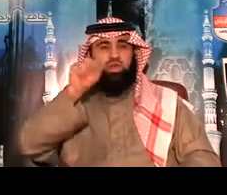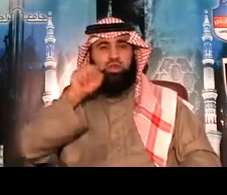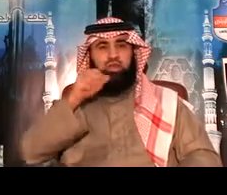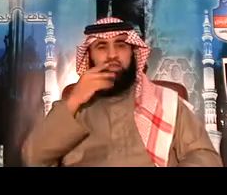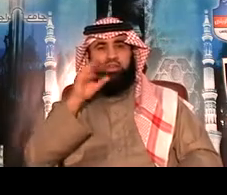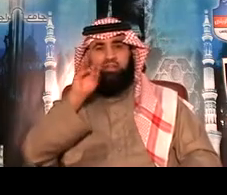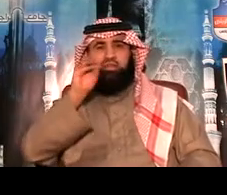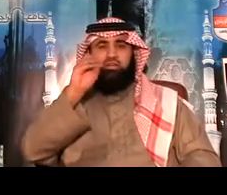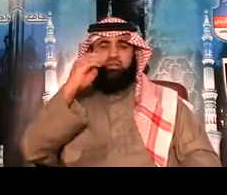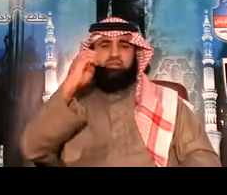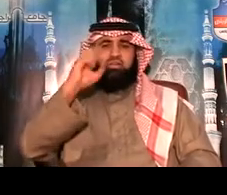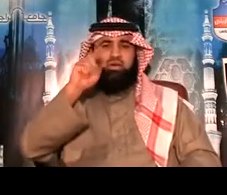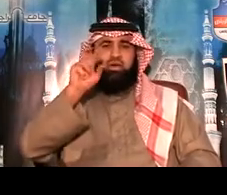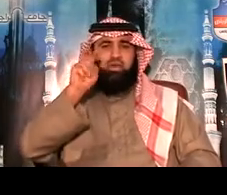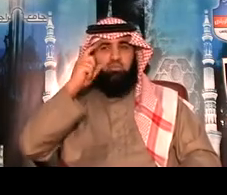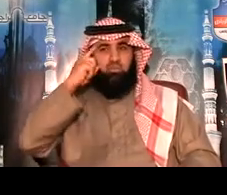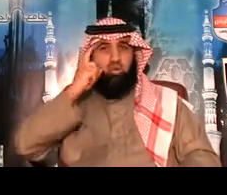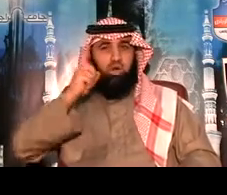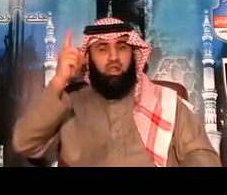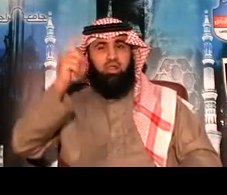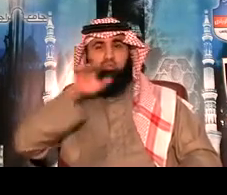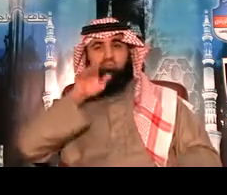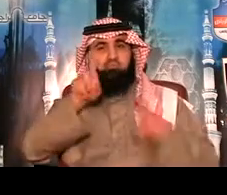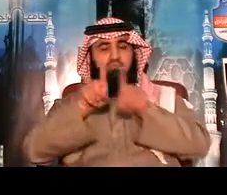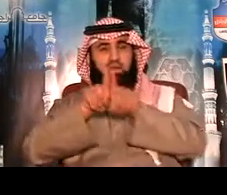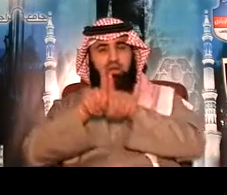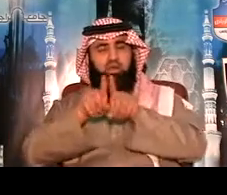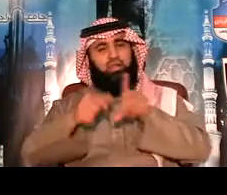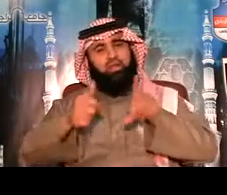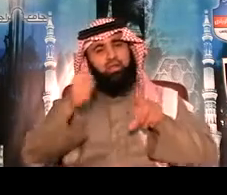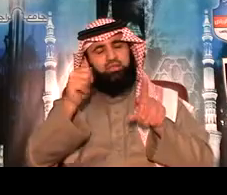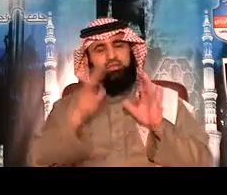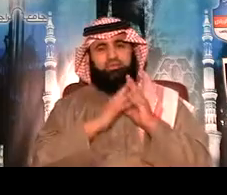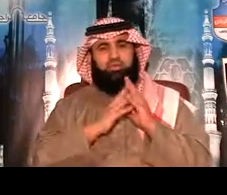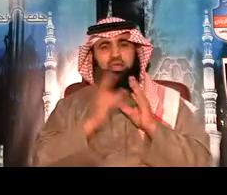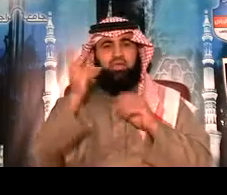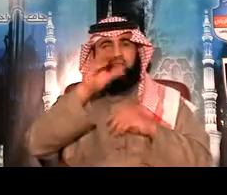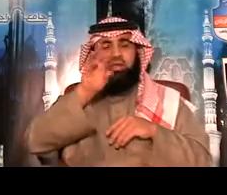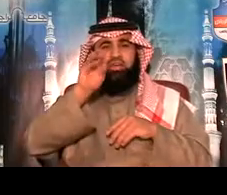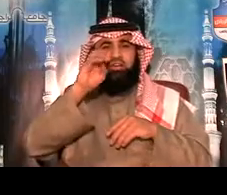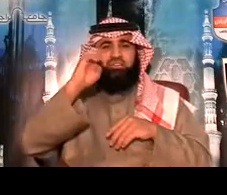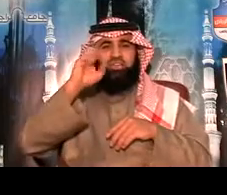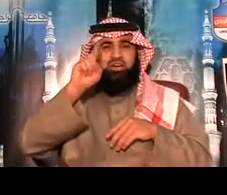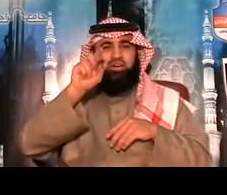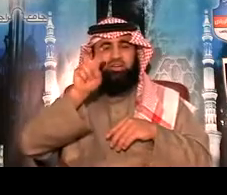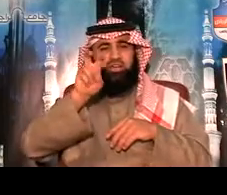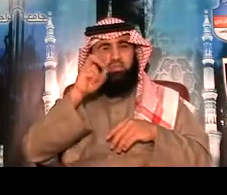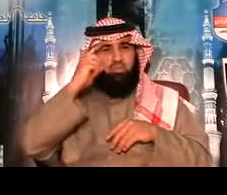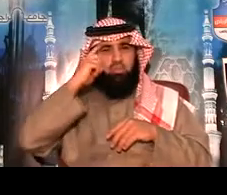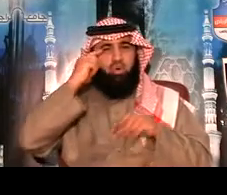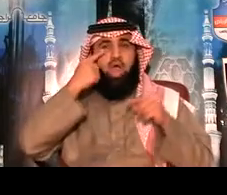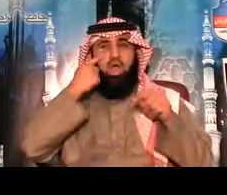ورسوله فهجرته إلى الله ورسوله، ومن كانت هجرته إلى دنيا يصيبها أو